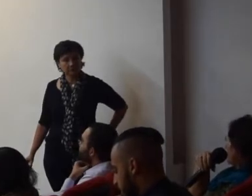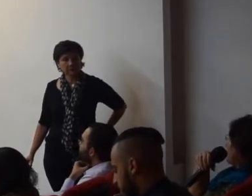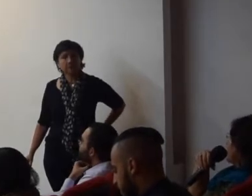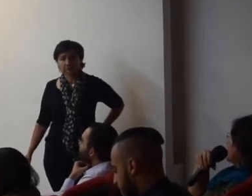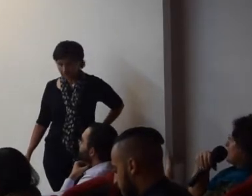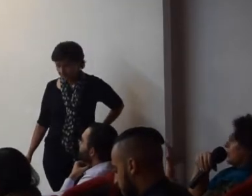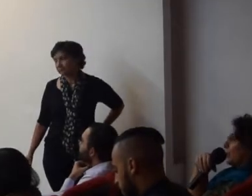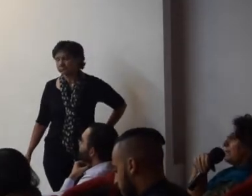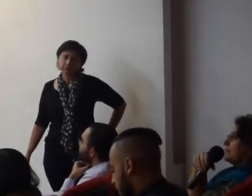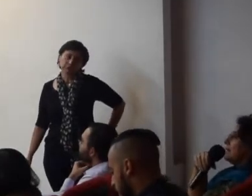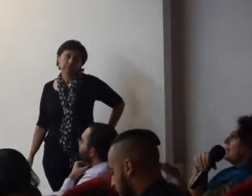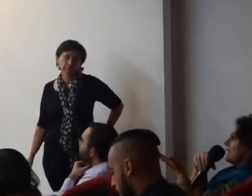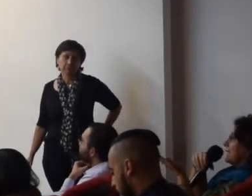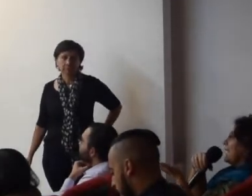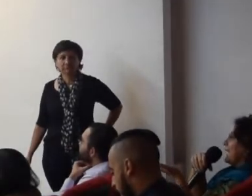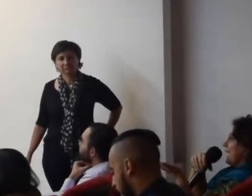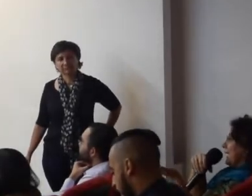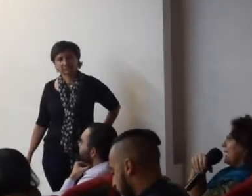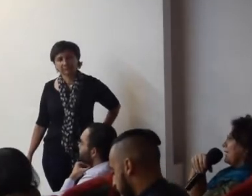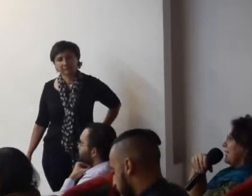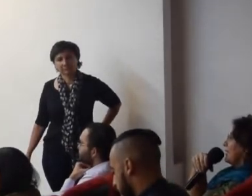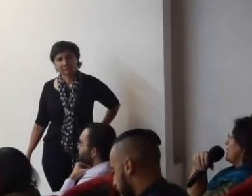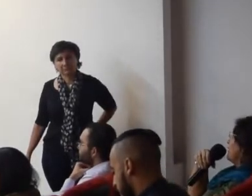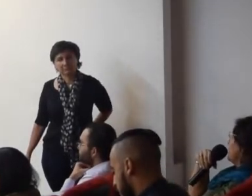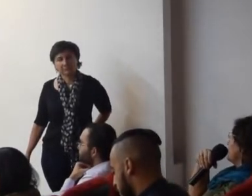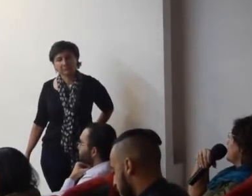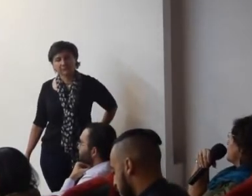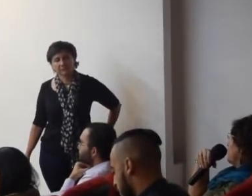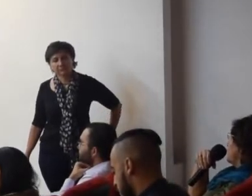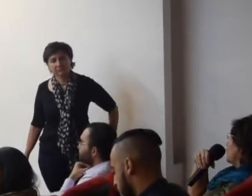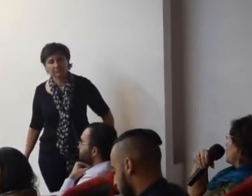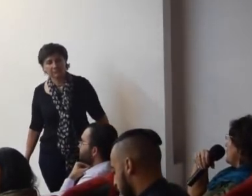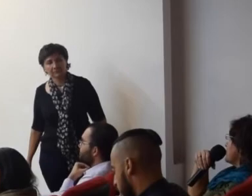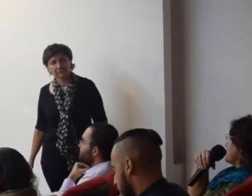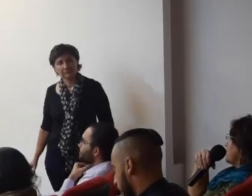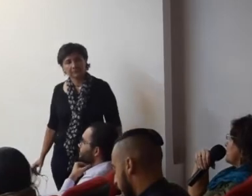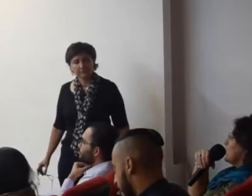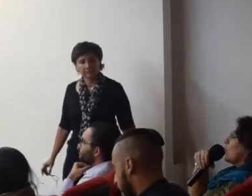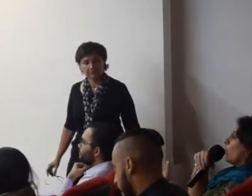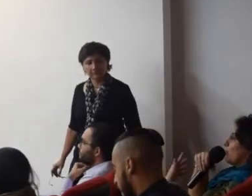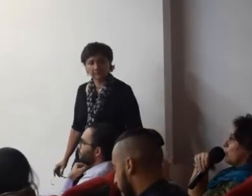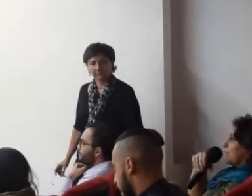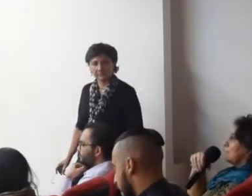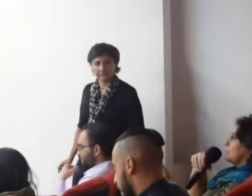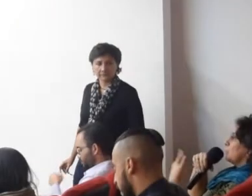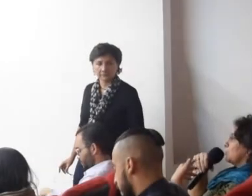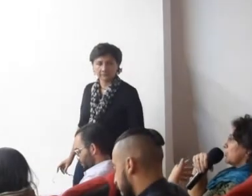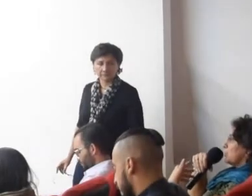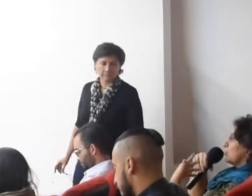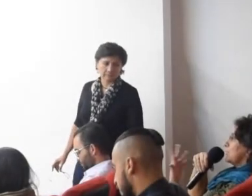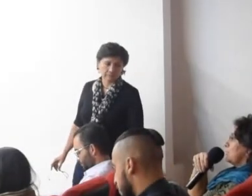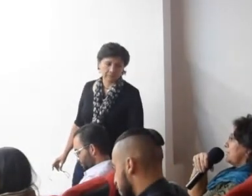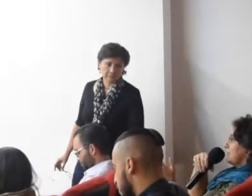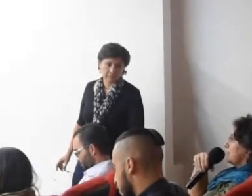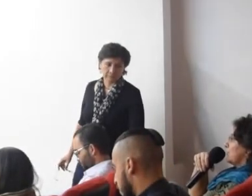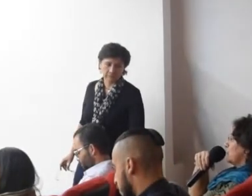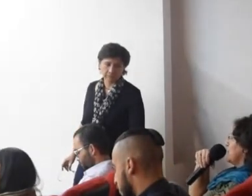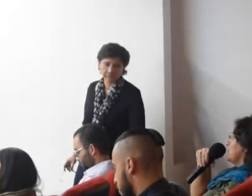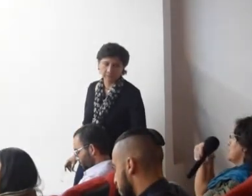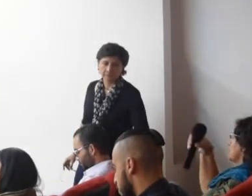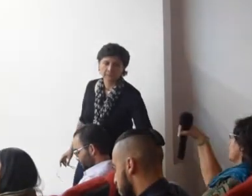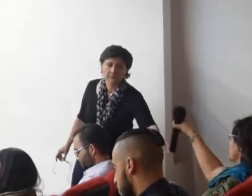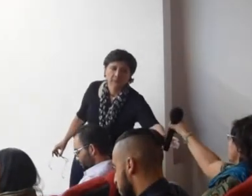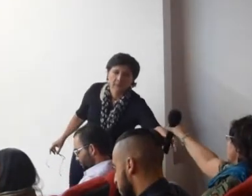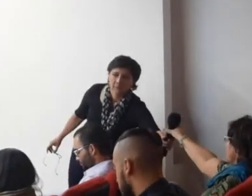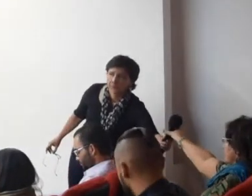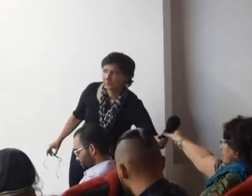institucional que dé cuenta de la equidad en la universidad como parte de un proceso de las diferentes